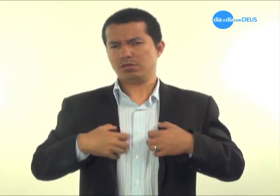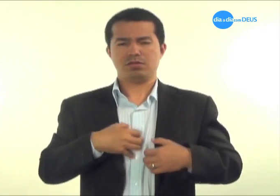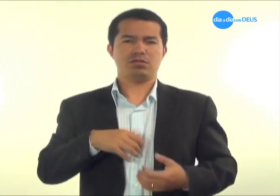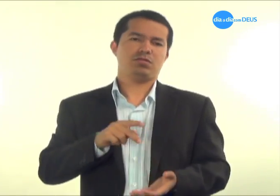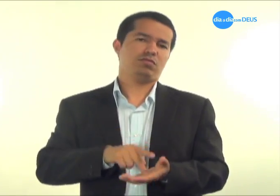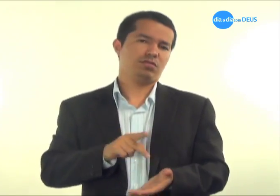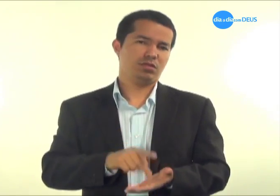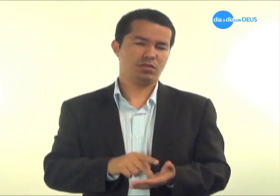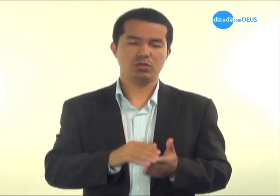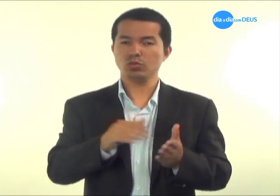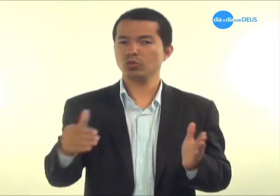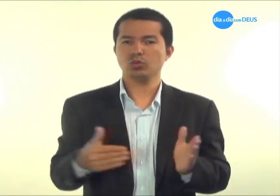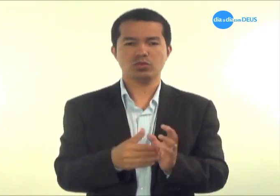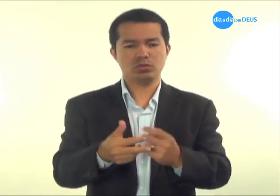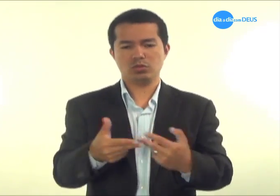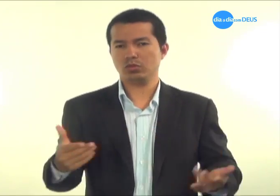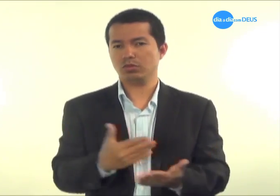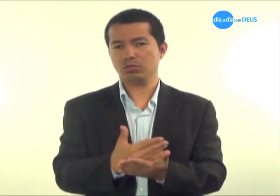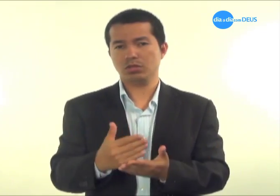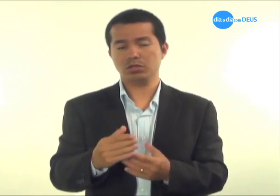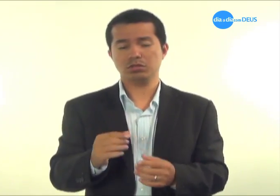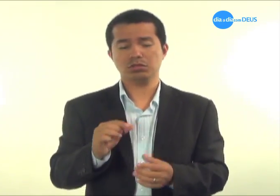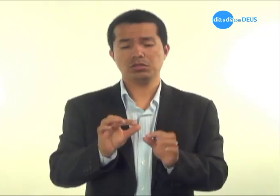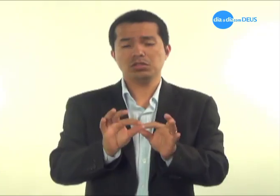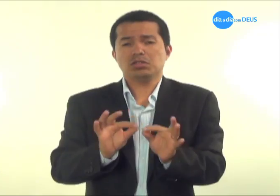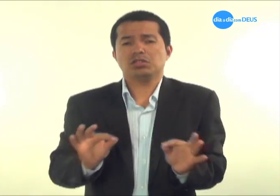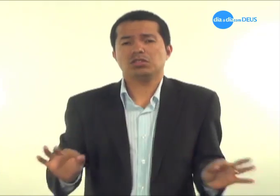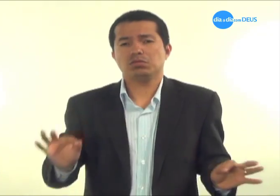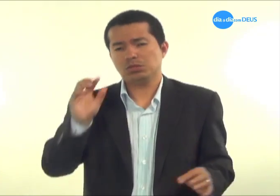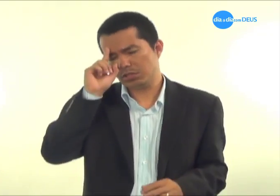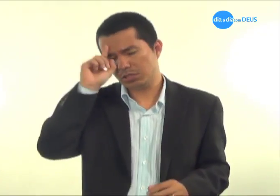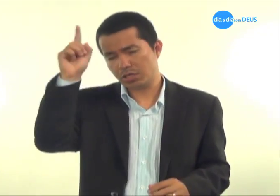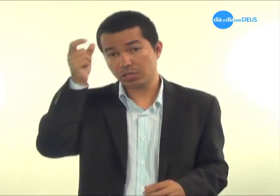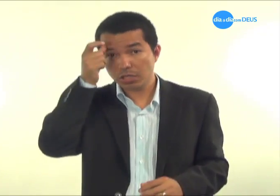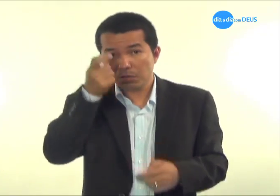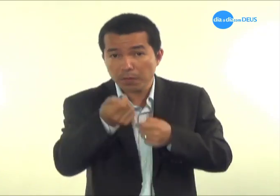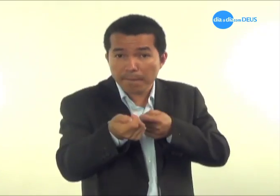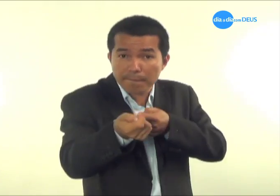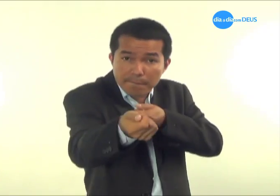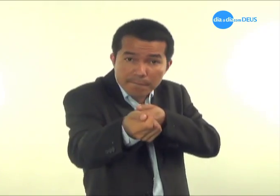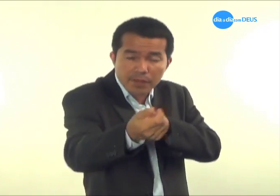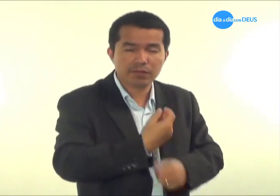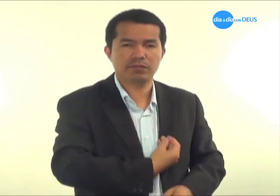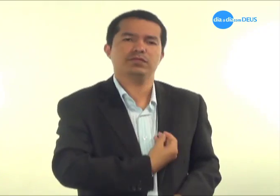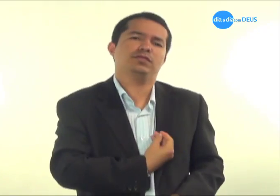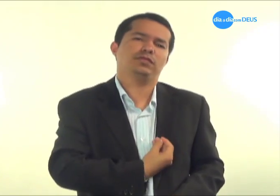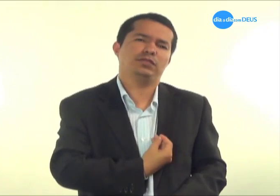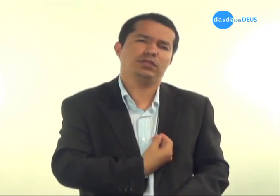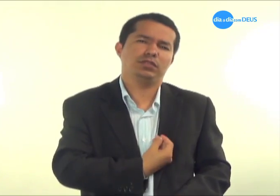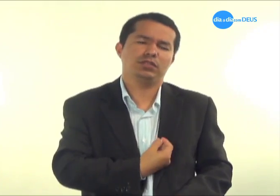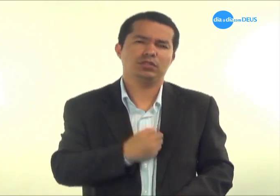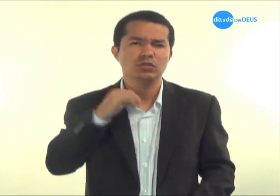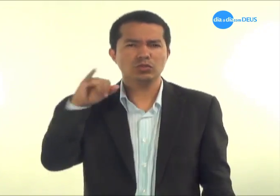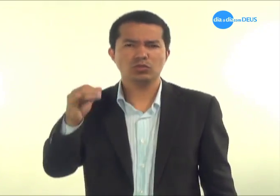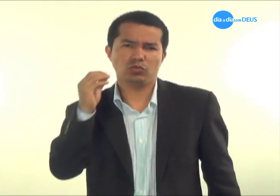Tudo começou com Judas com uma ideia semeada pelo diabo. E a pergunta que eu tenho para